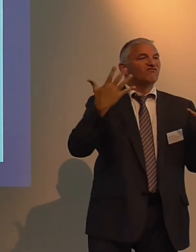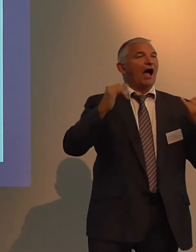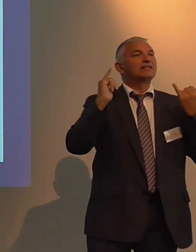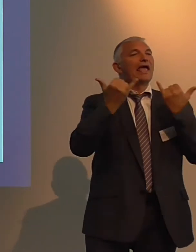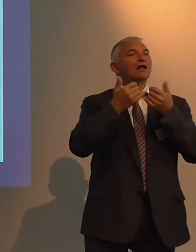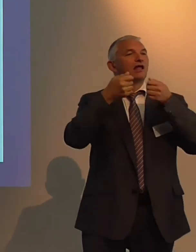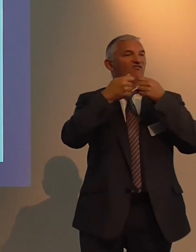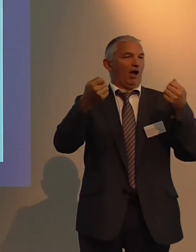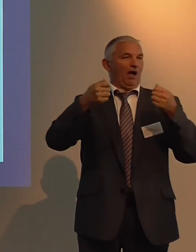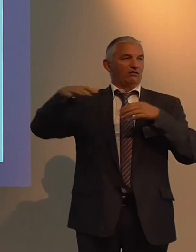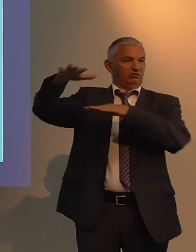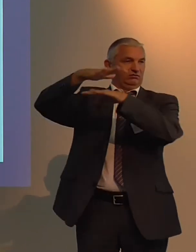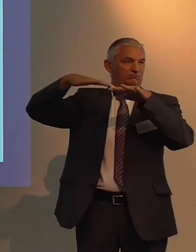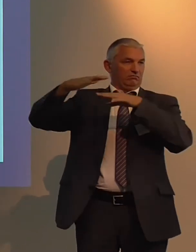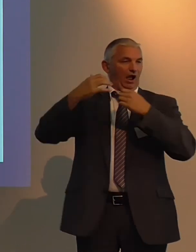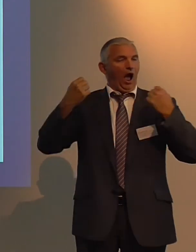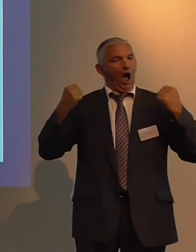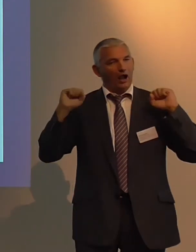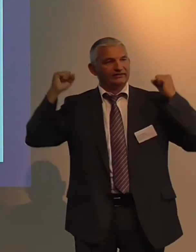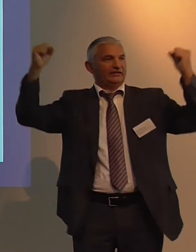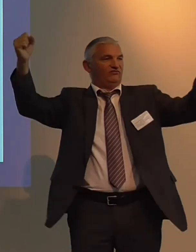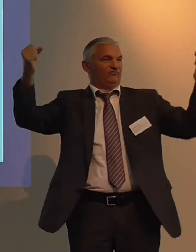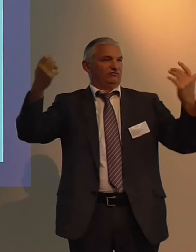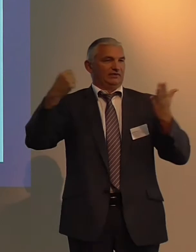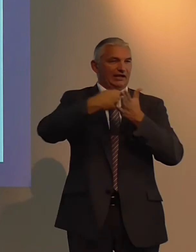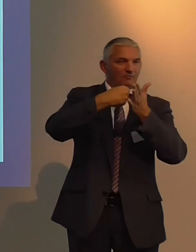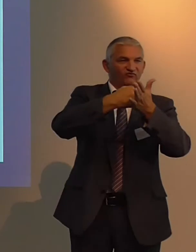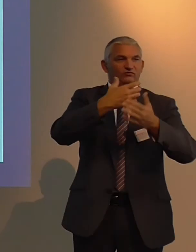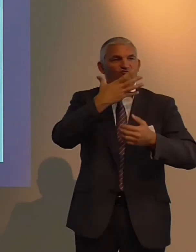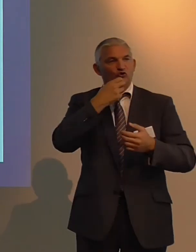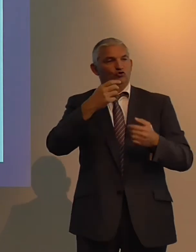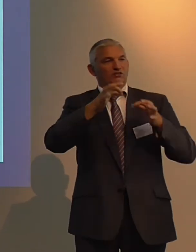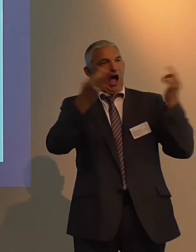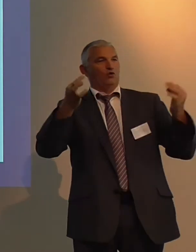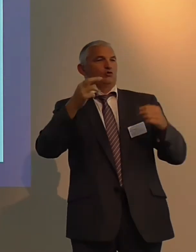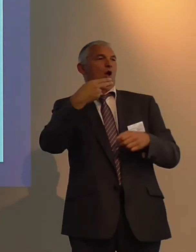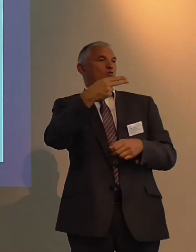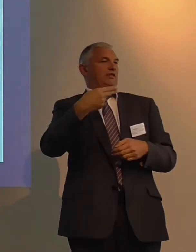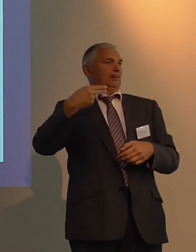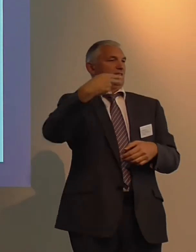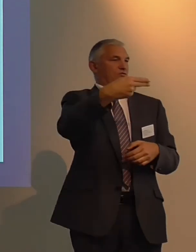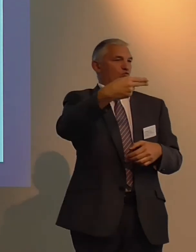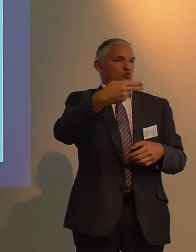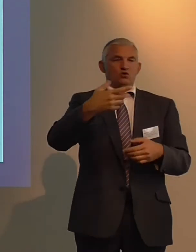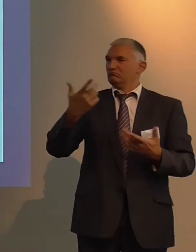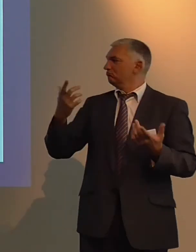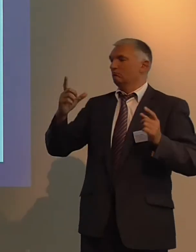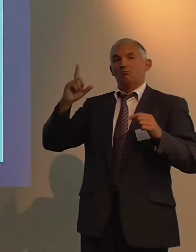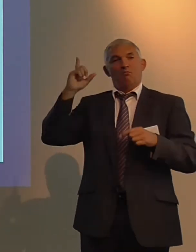Und das war damals der Elternverband, der sich sehr engagiert hat, der Elternverband von gehörlosen Kindern, dass Untertitel